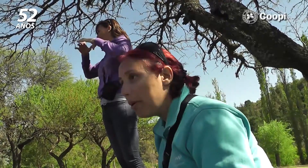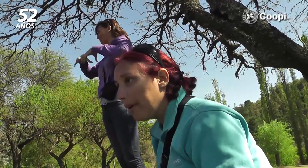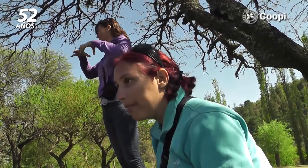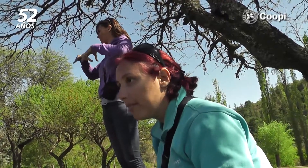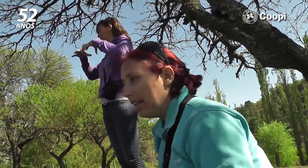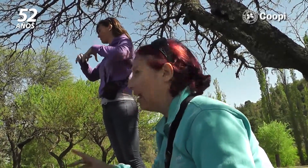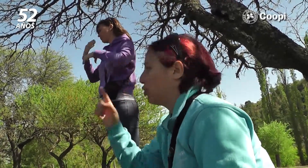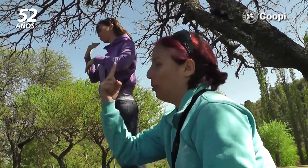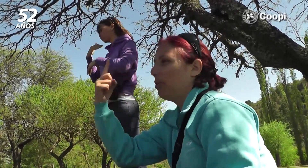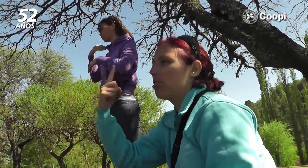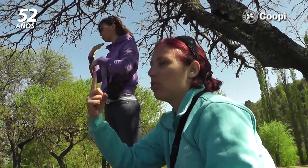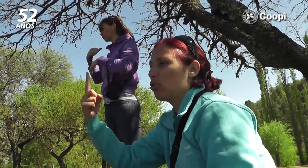llueve.